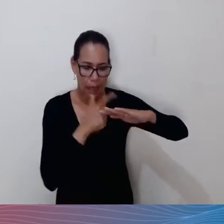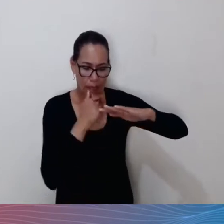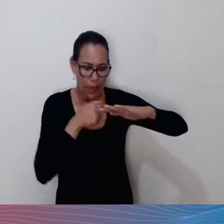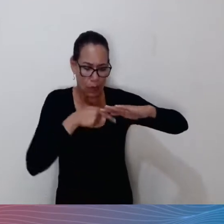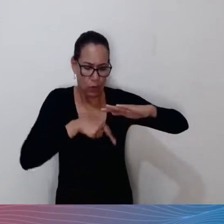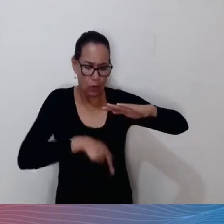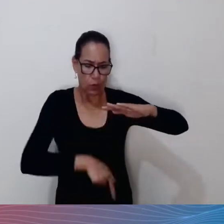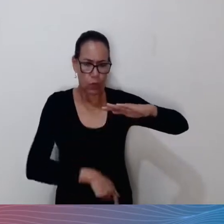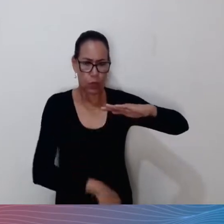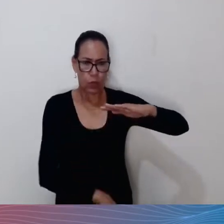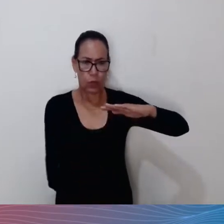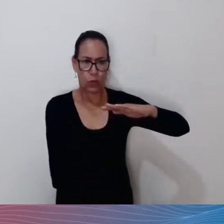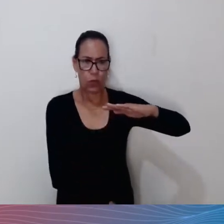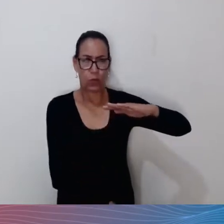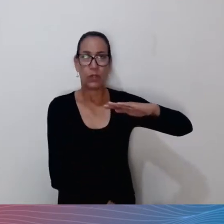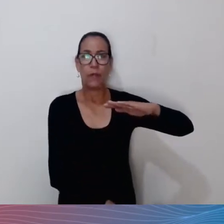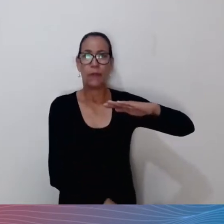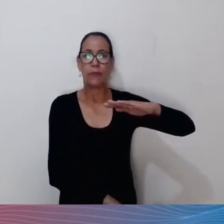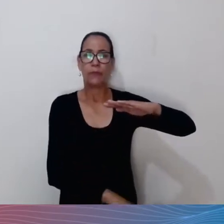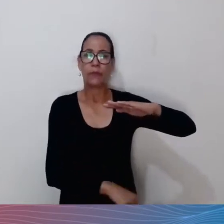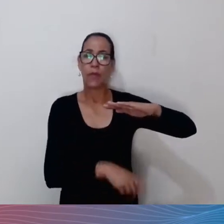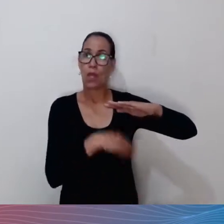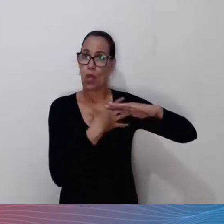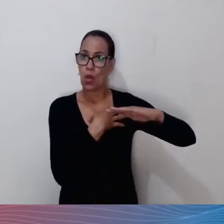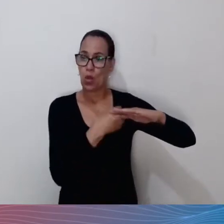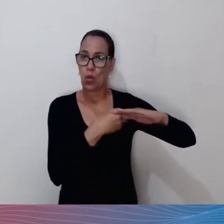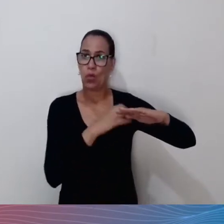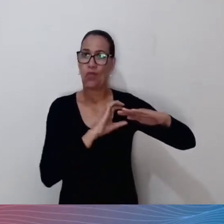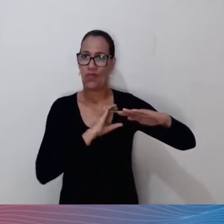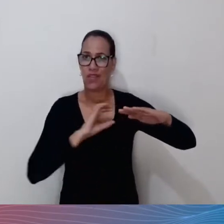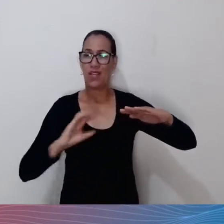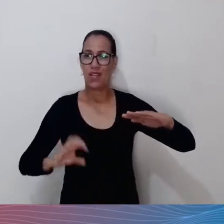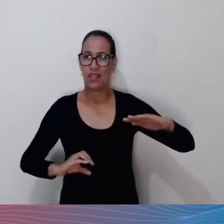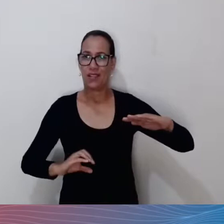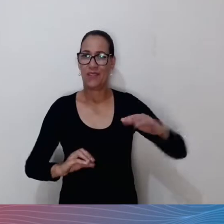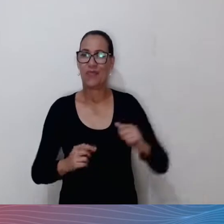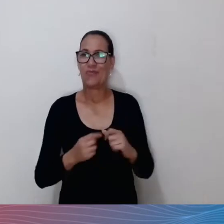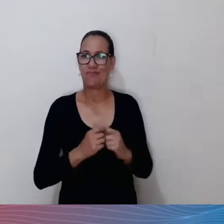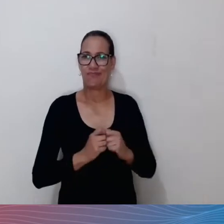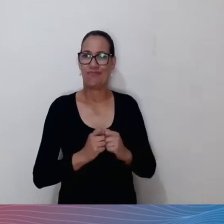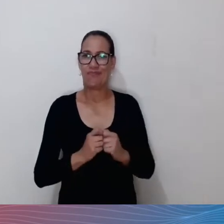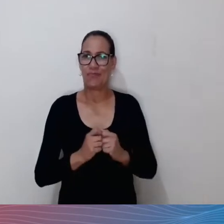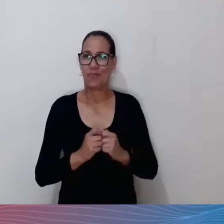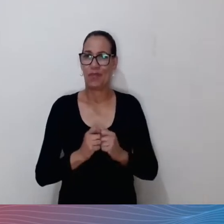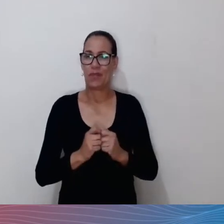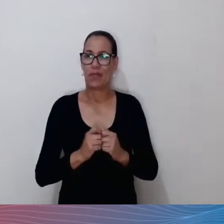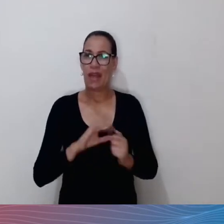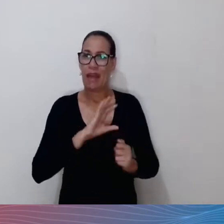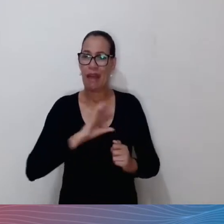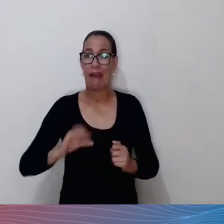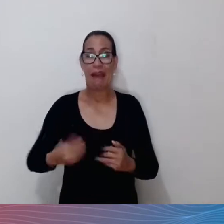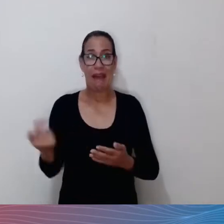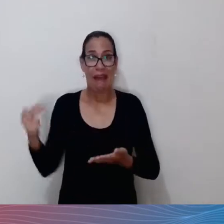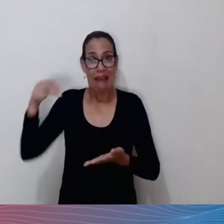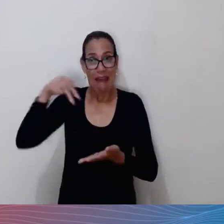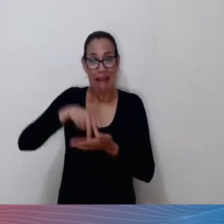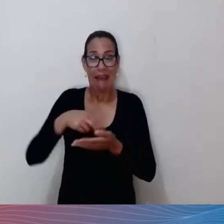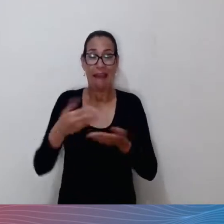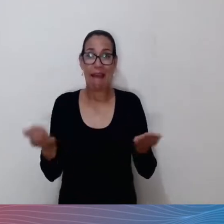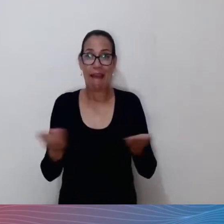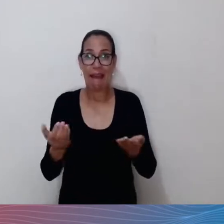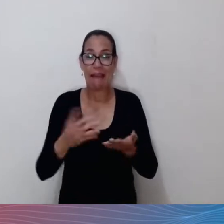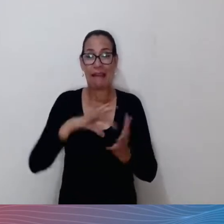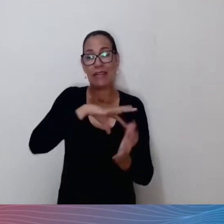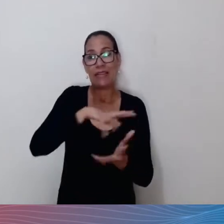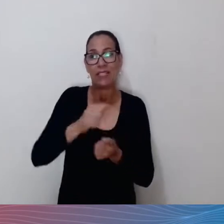e trouxe essa bênção toda espiritual e celestial até o